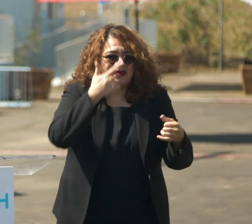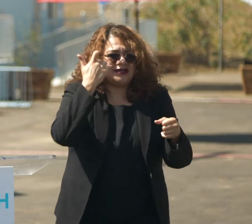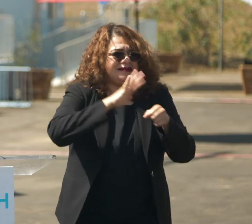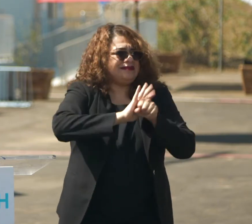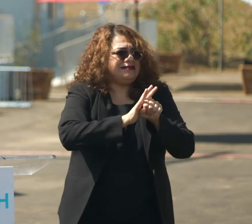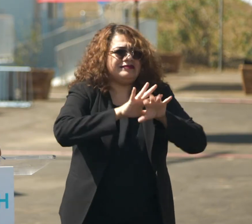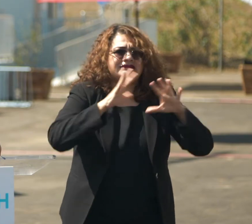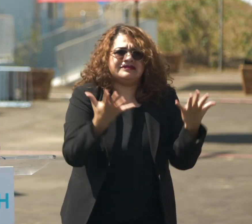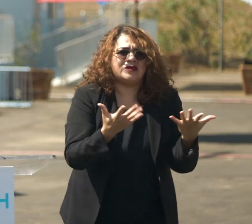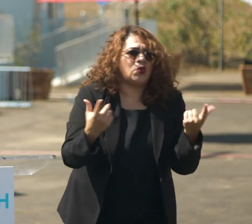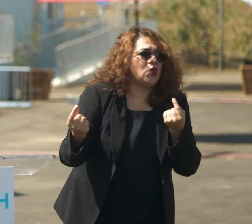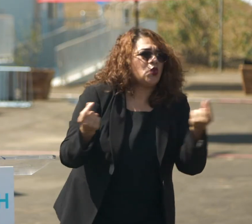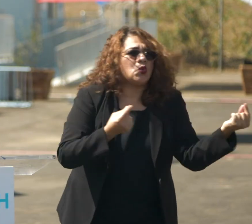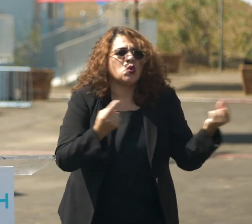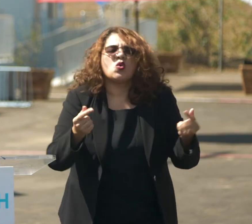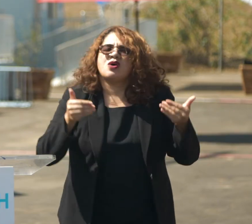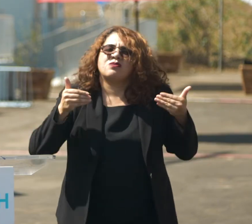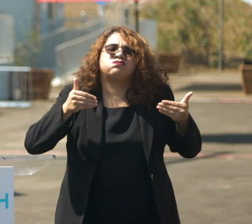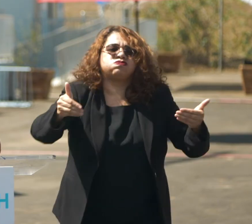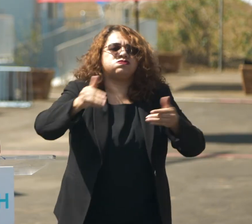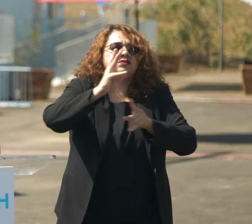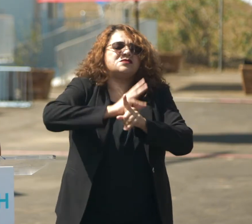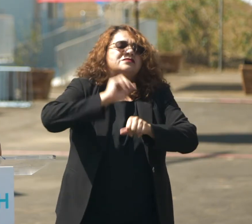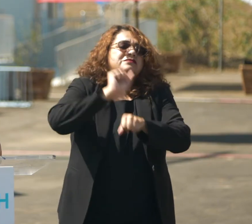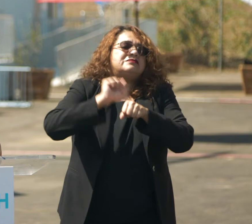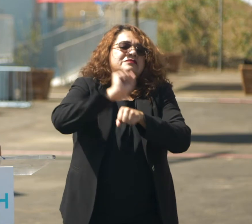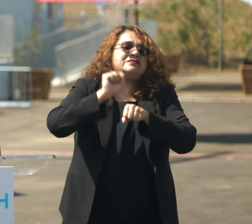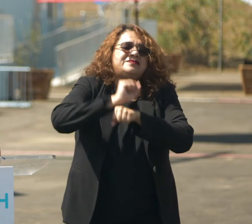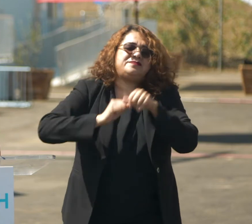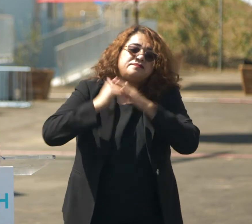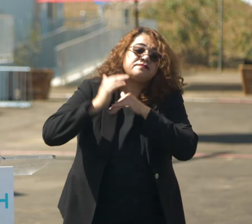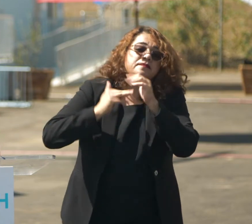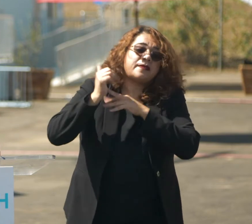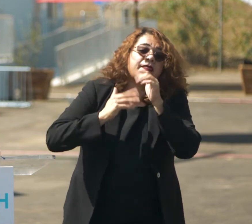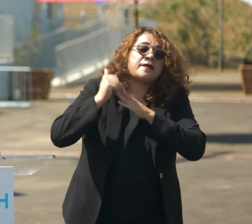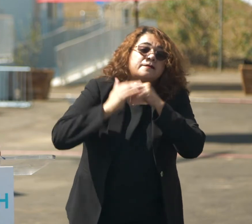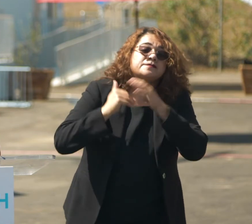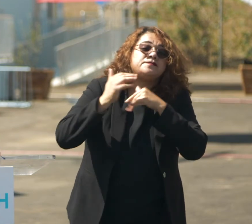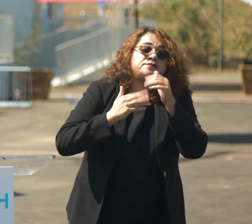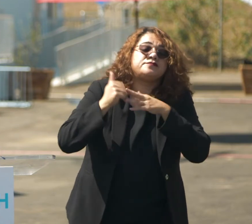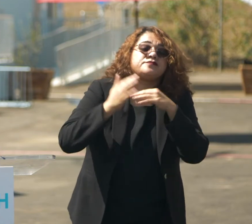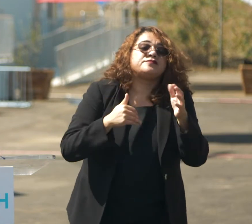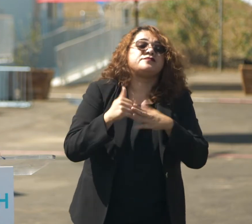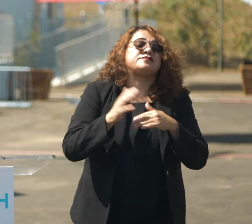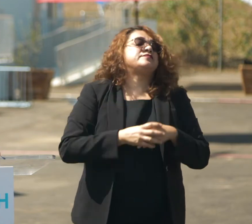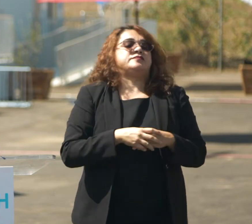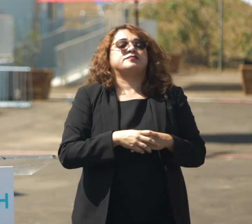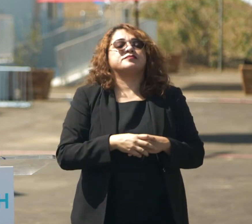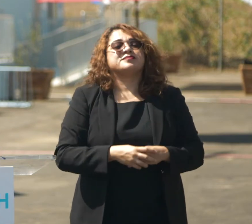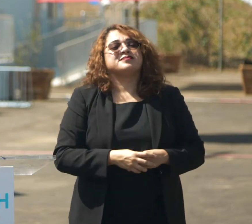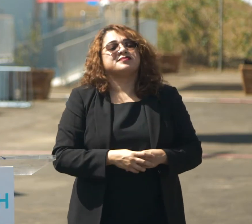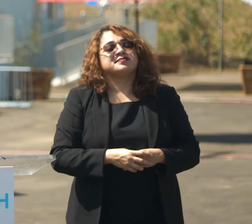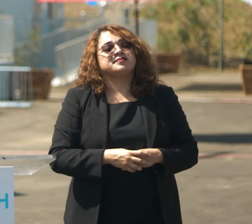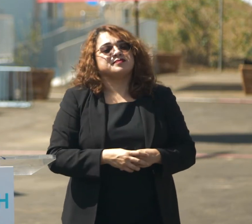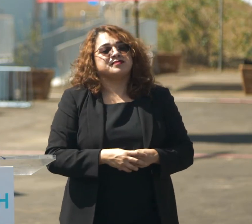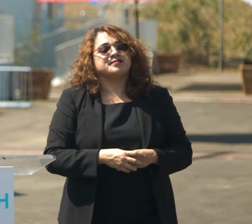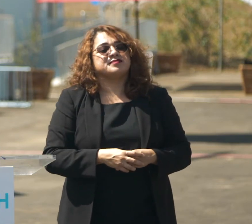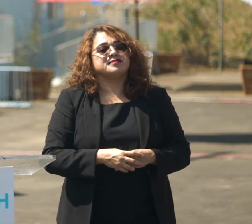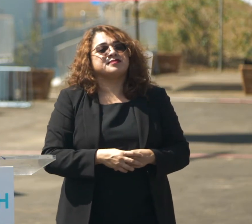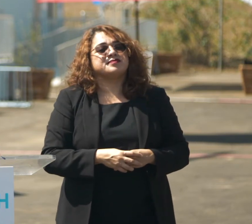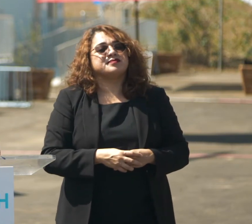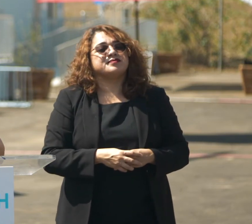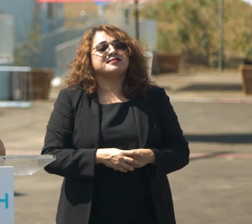esta pandemia. Obras Públicas inició la construcción de este proyecto el 22 de marzo de este